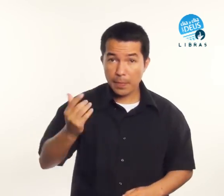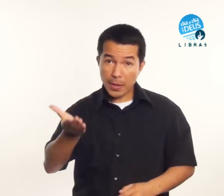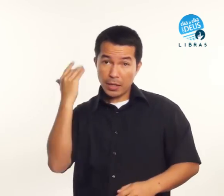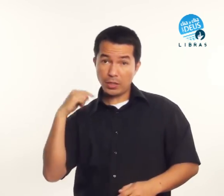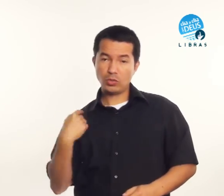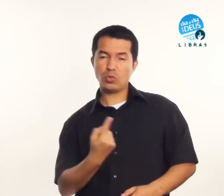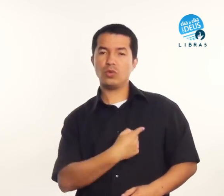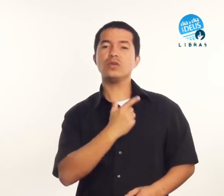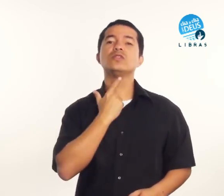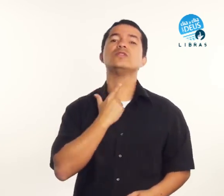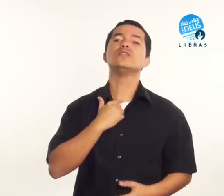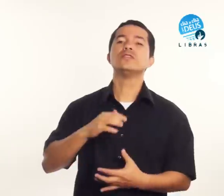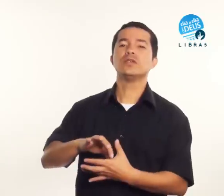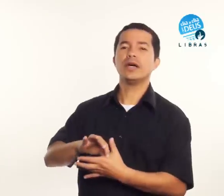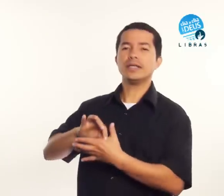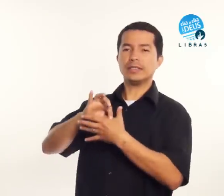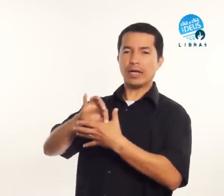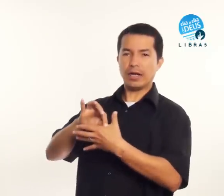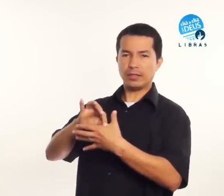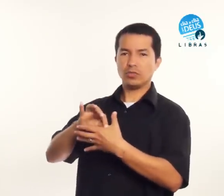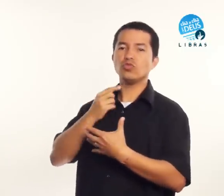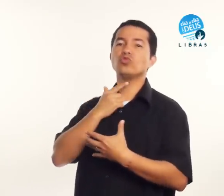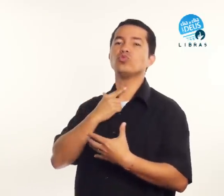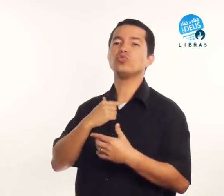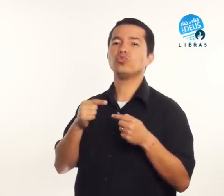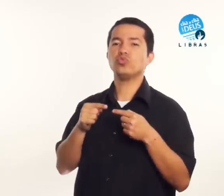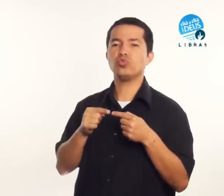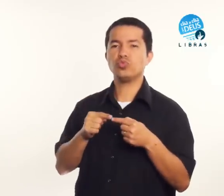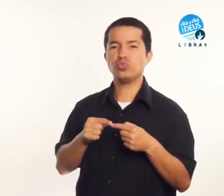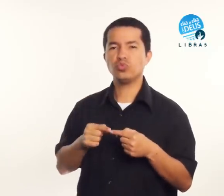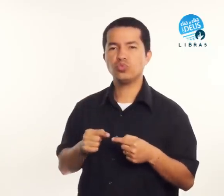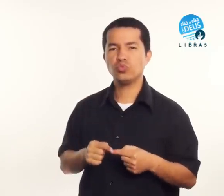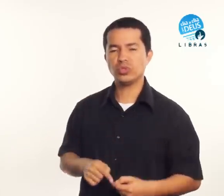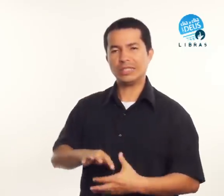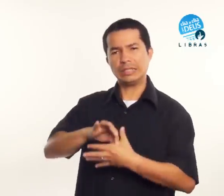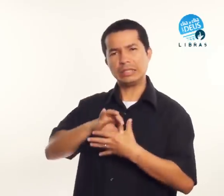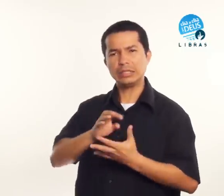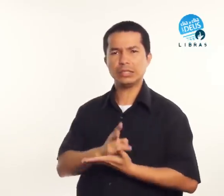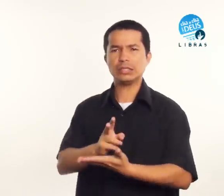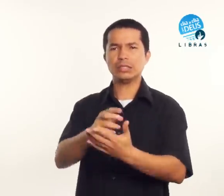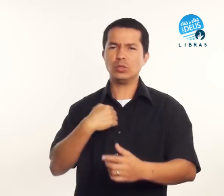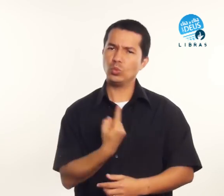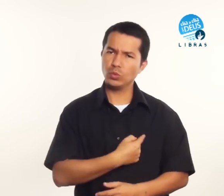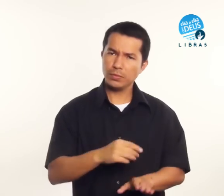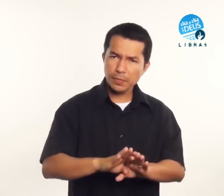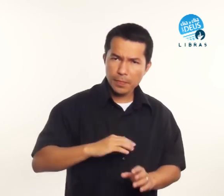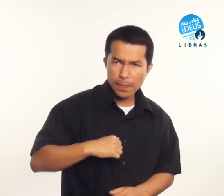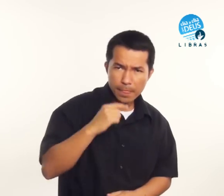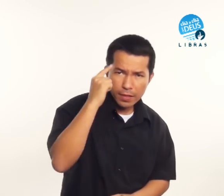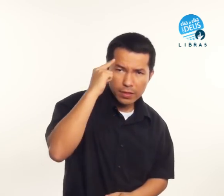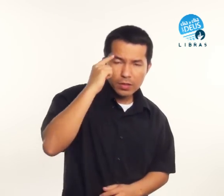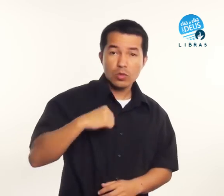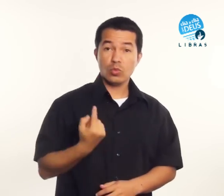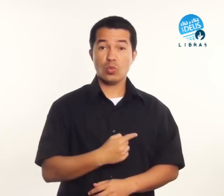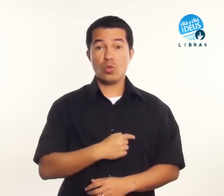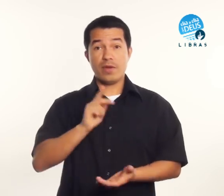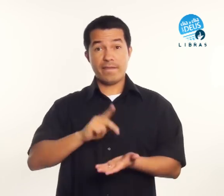carne, fazendo a vontade da carne e dos pensamentos, e éramos por natureza filhos da ira,